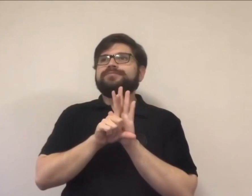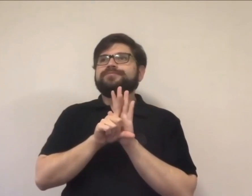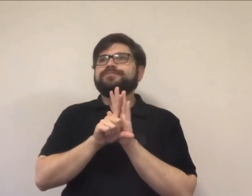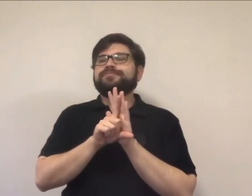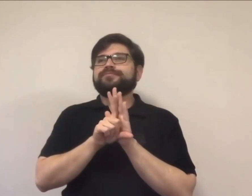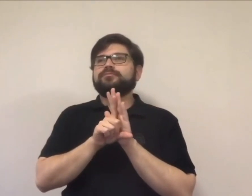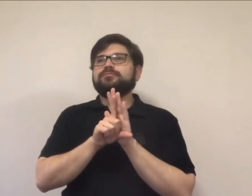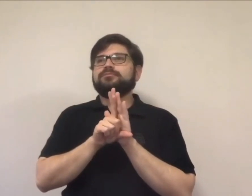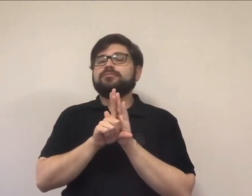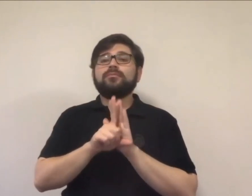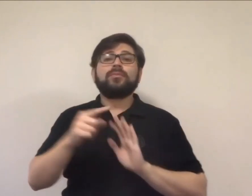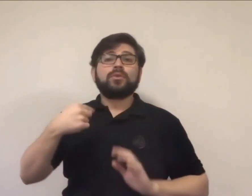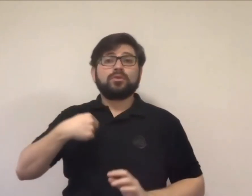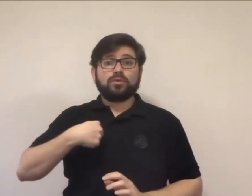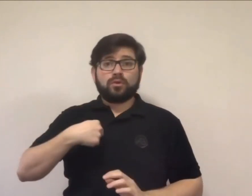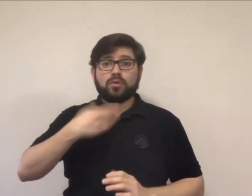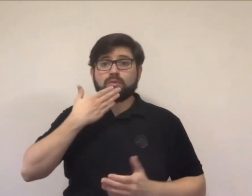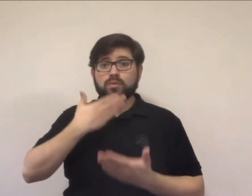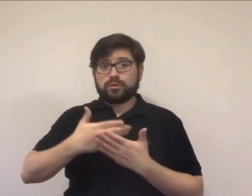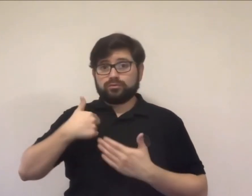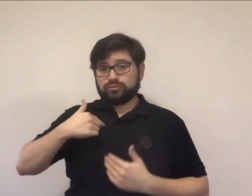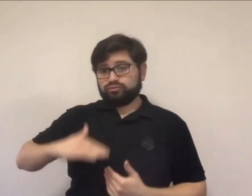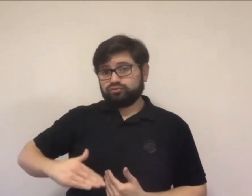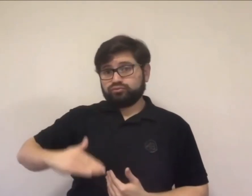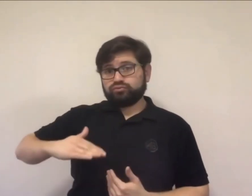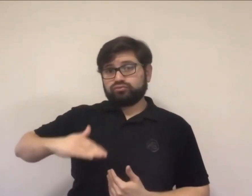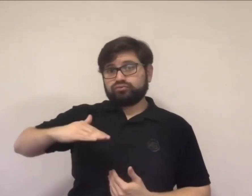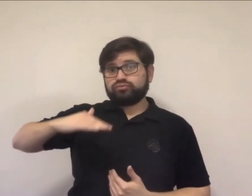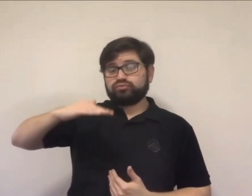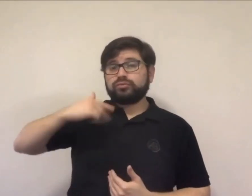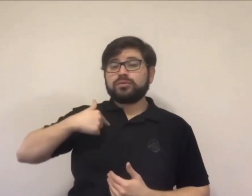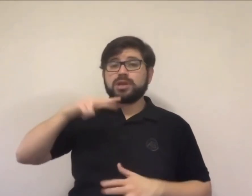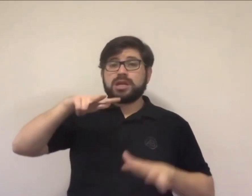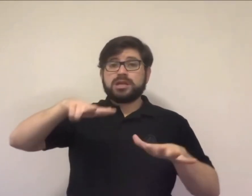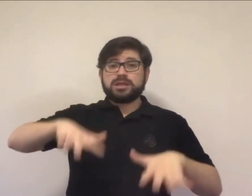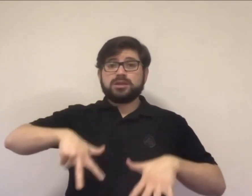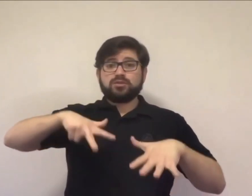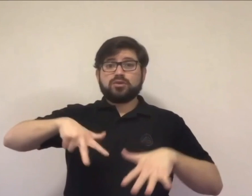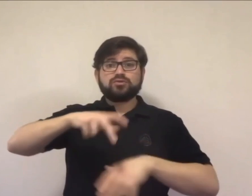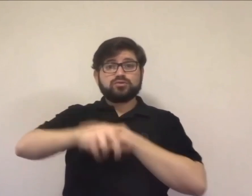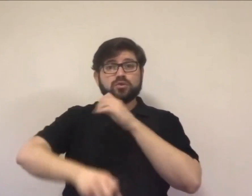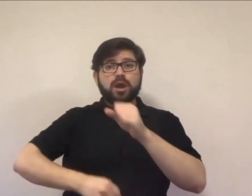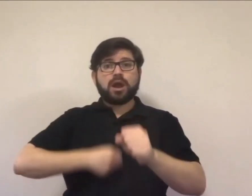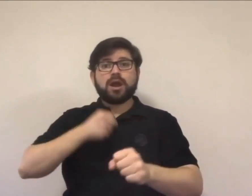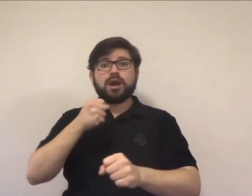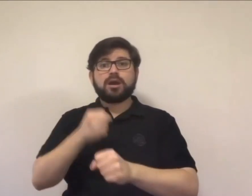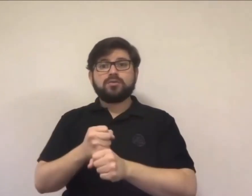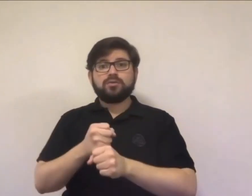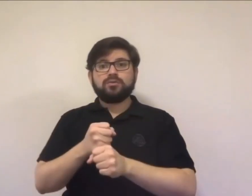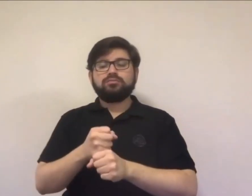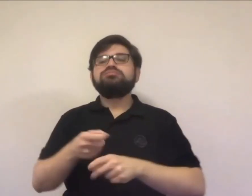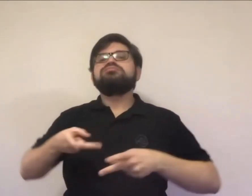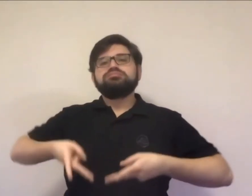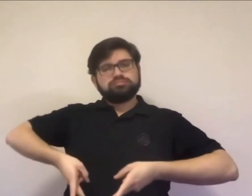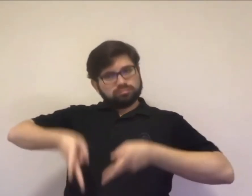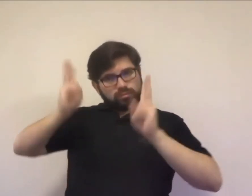Hay una ley que dice que, por ejemplo, cuando un jovencito cumple los 18